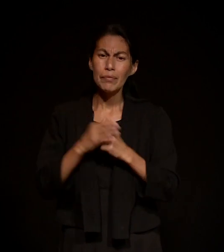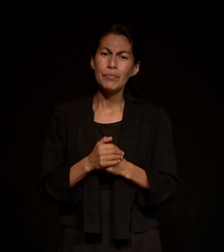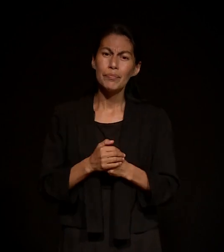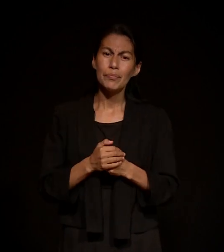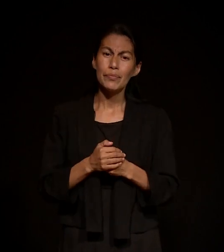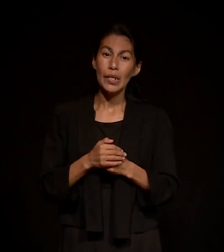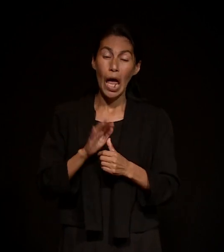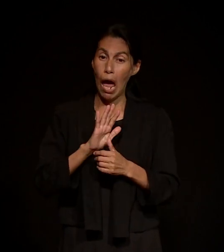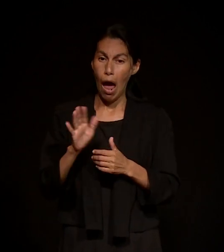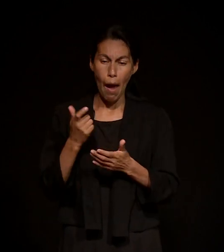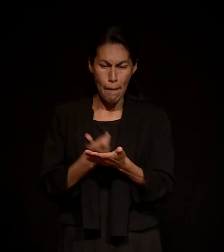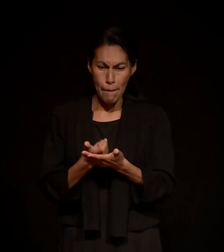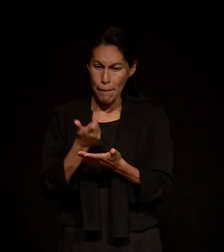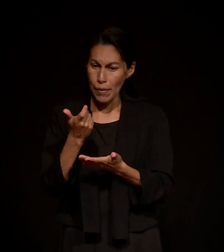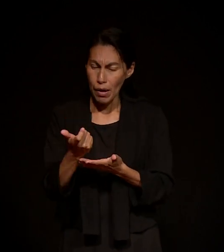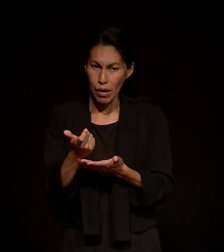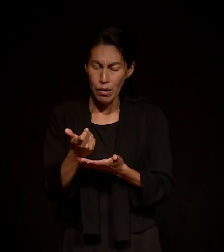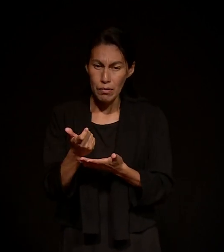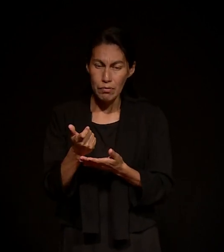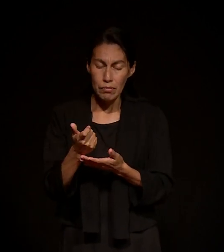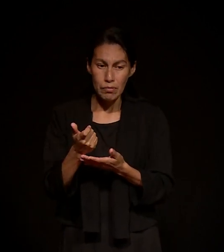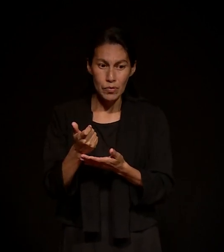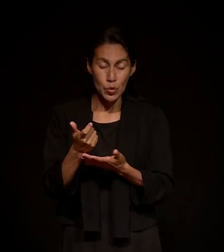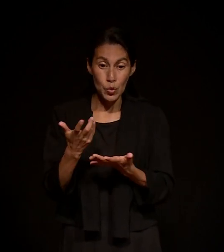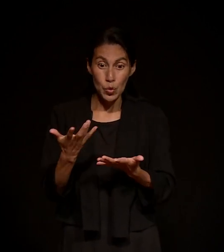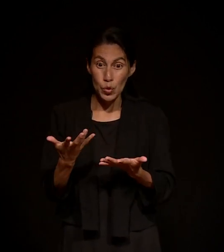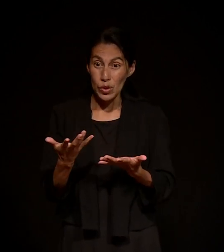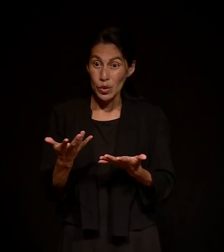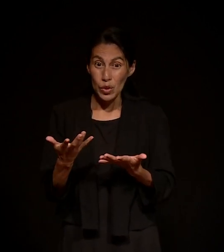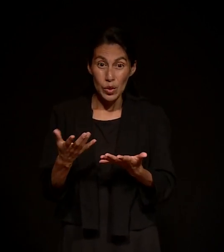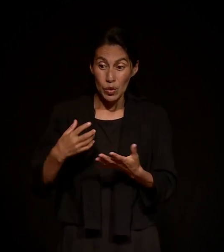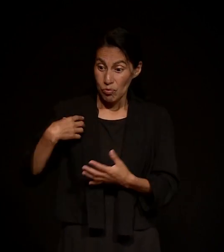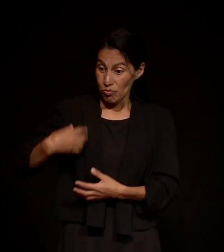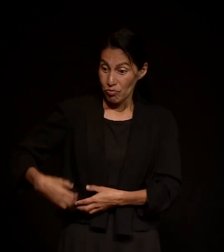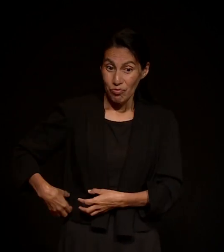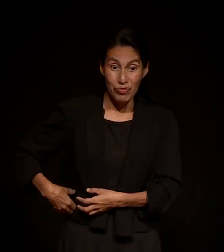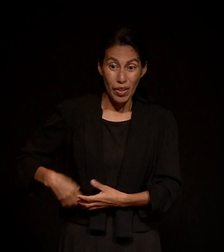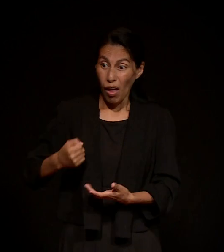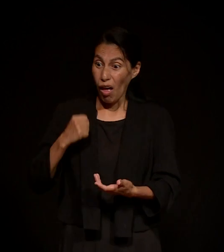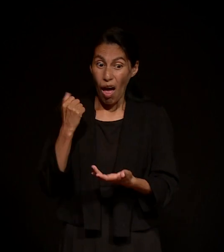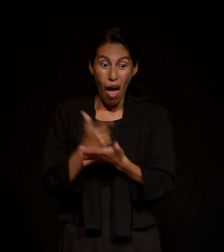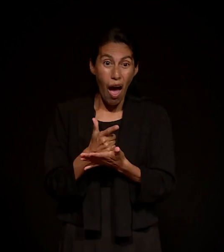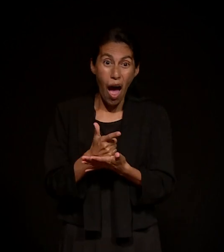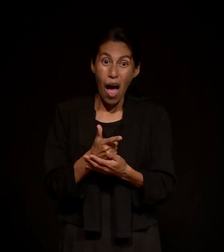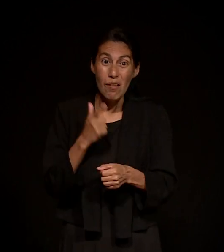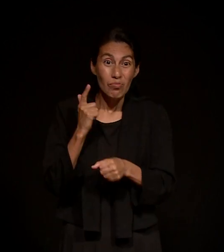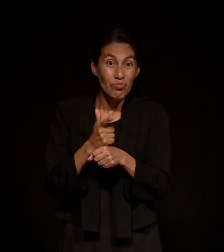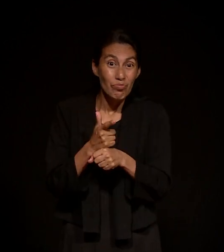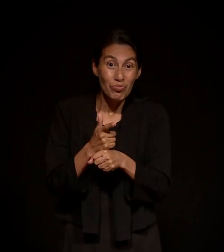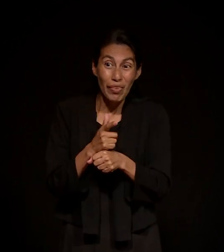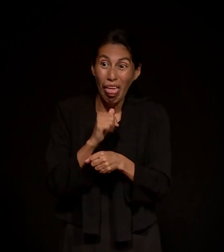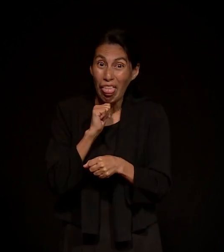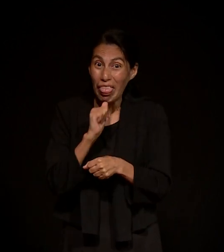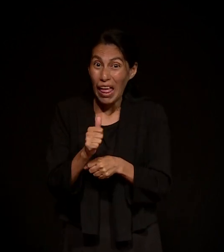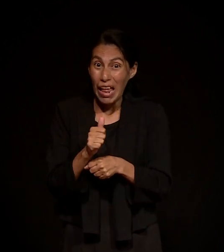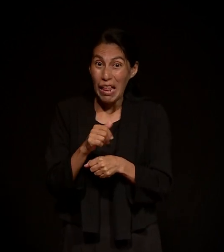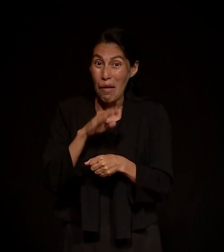ya íbamos casi a pagar cuando nos dimos cuenta que no teníamos la cartera. Y justo mi